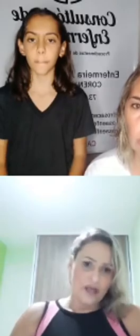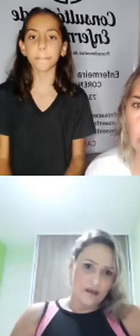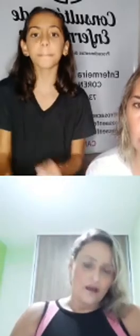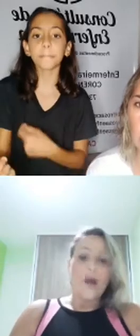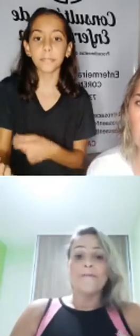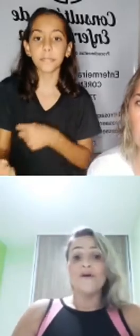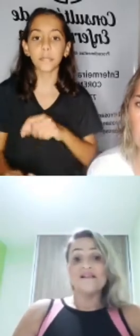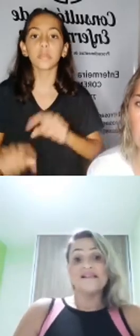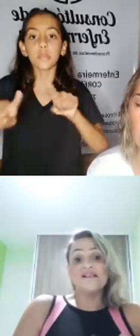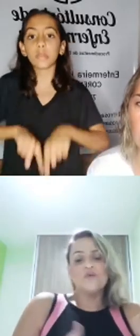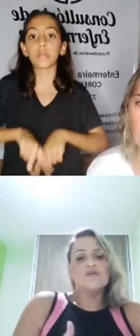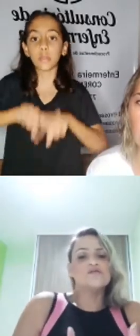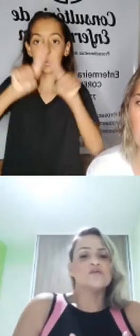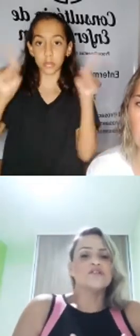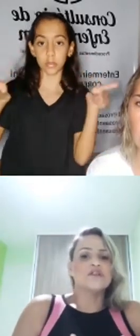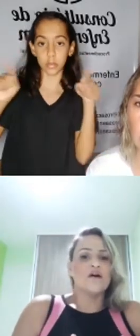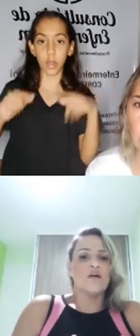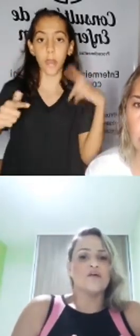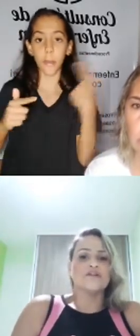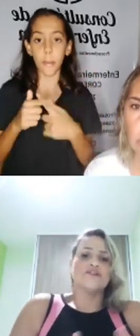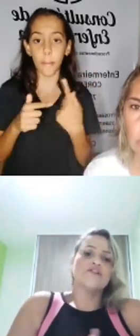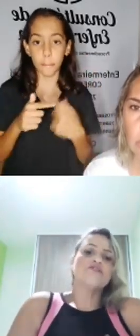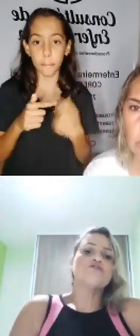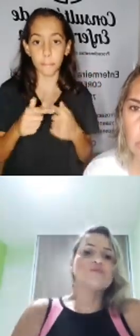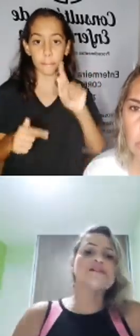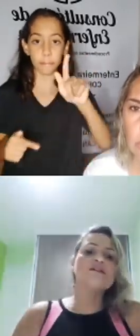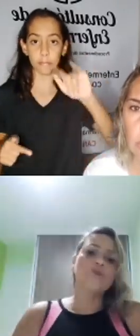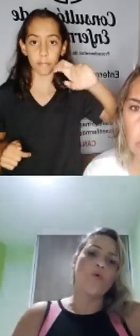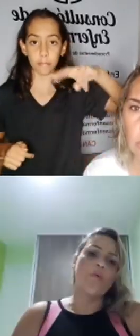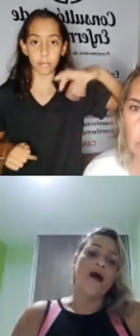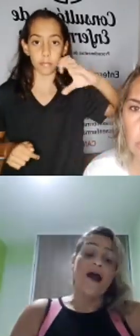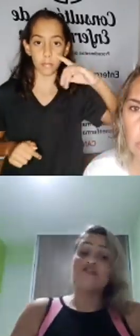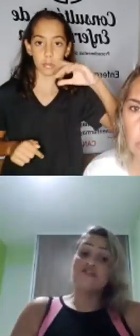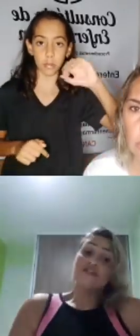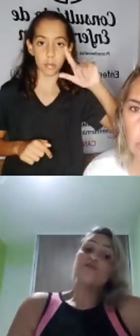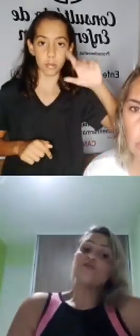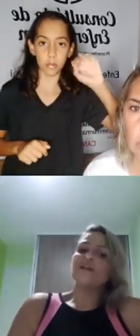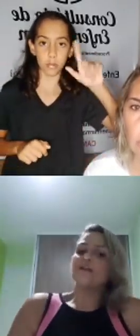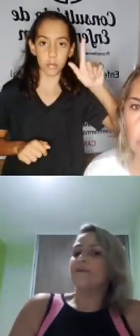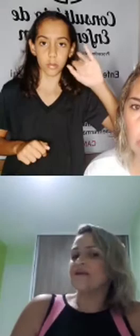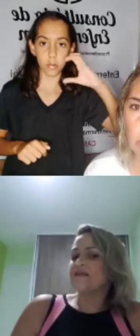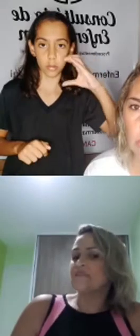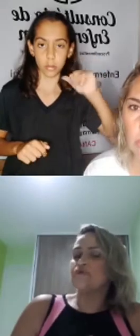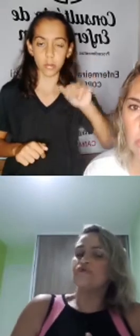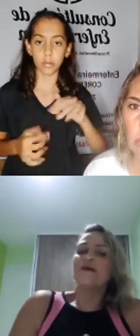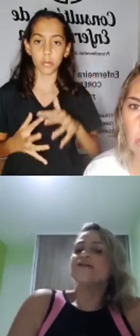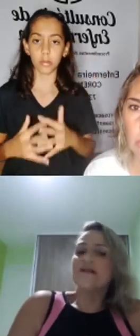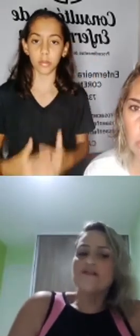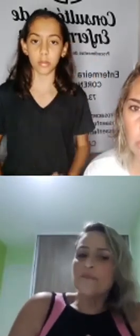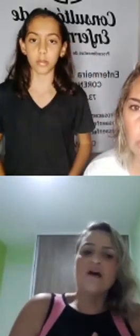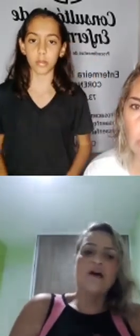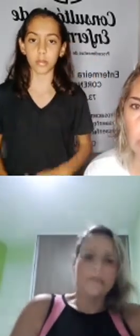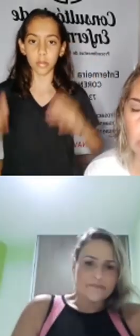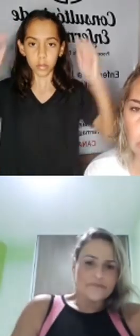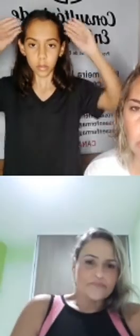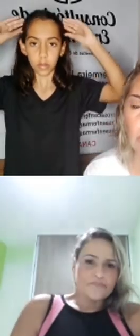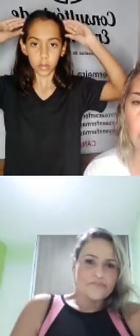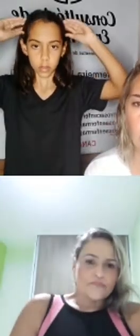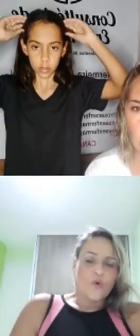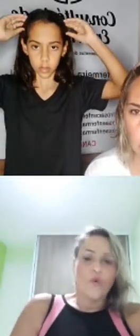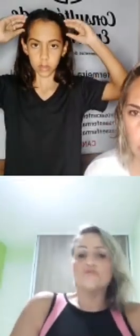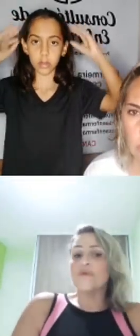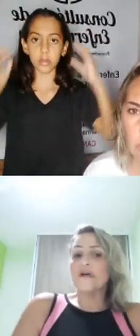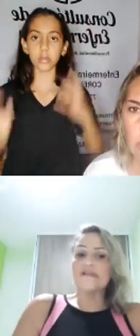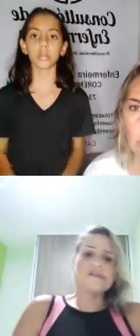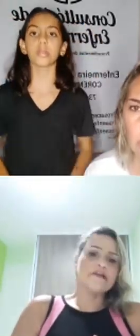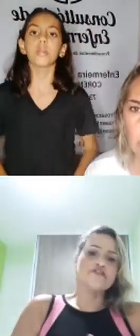Por quê? Porque se numa consulta ginecológica, diante de um sintoma, a gente suspeita, por exemplo, de um câncer de mama